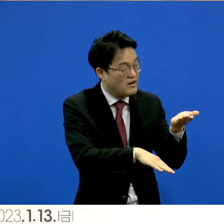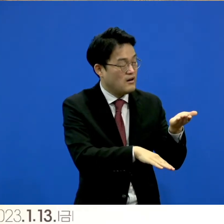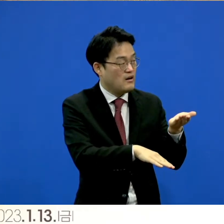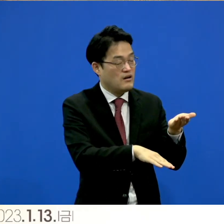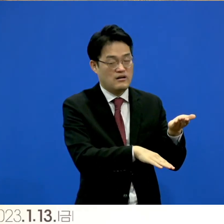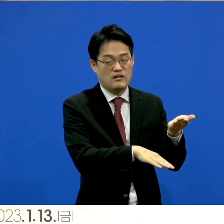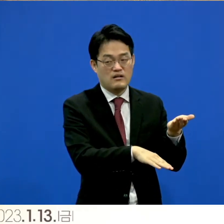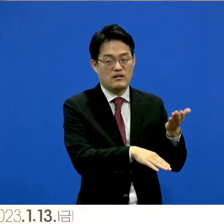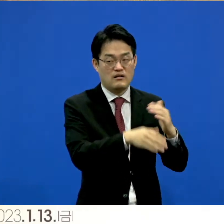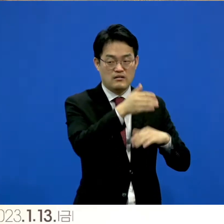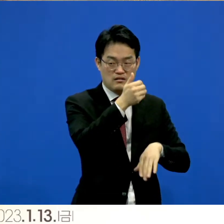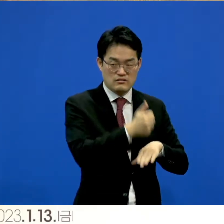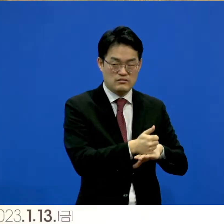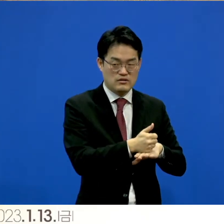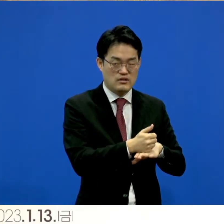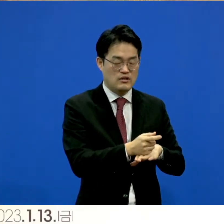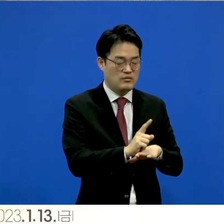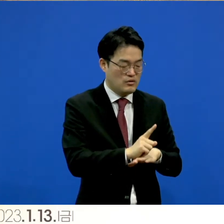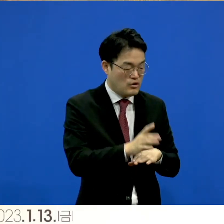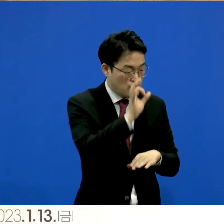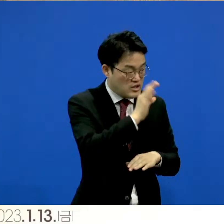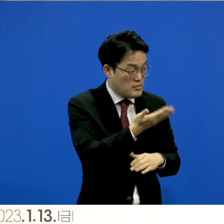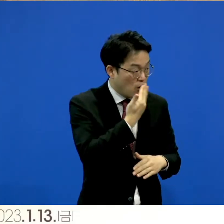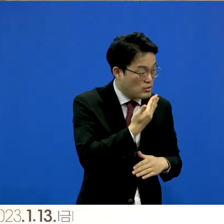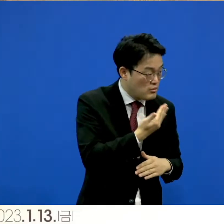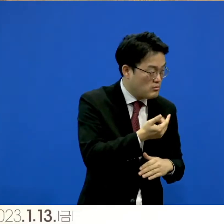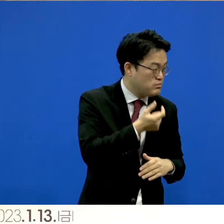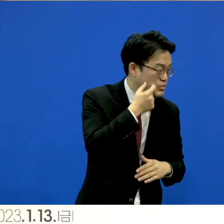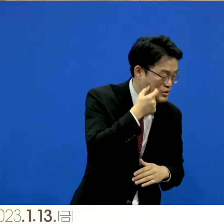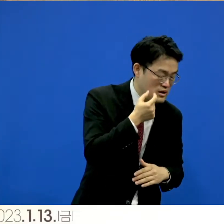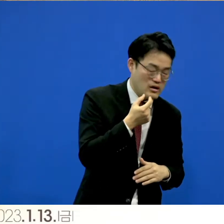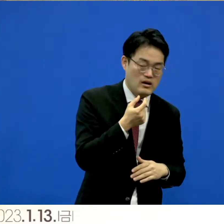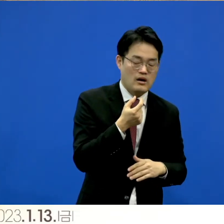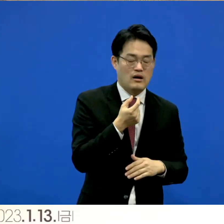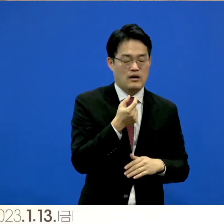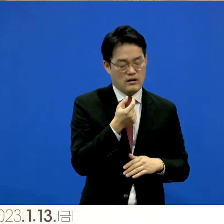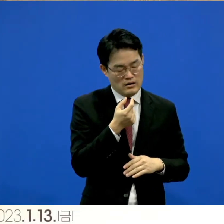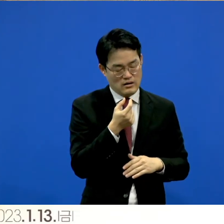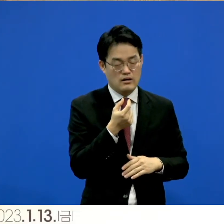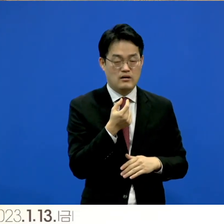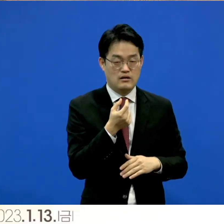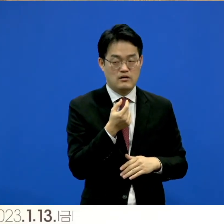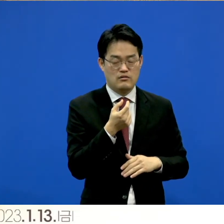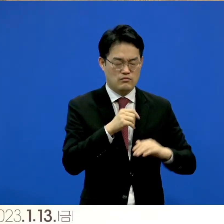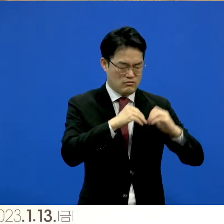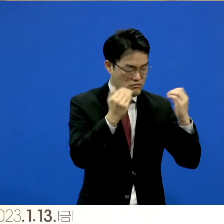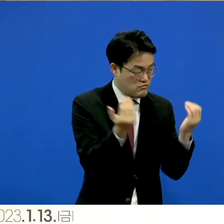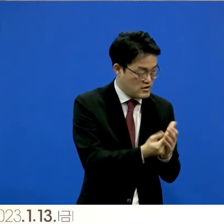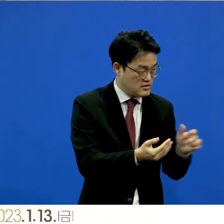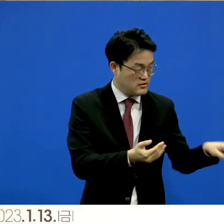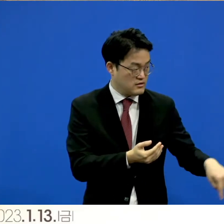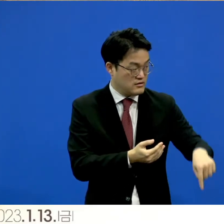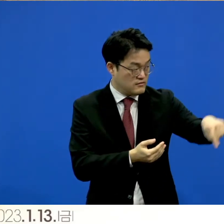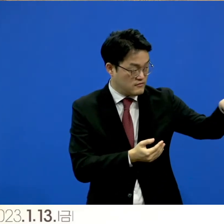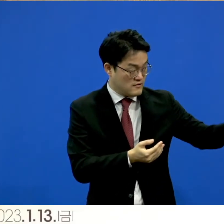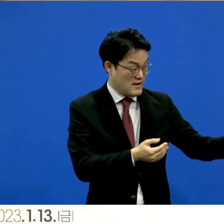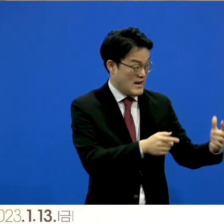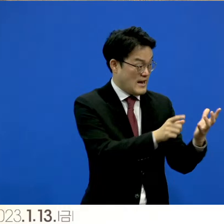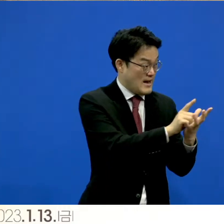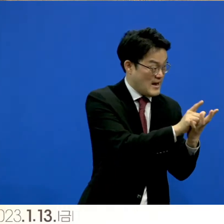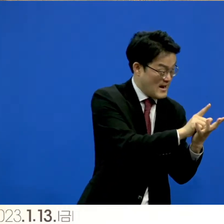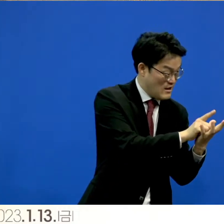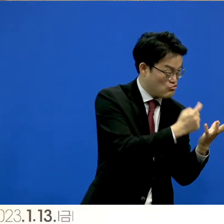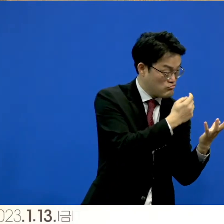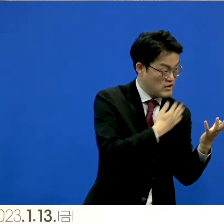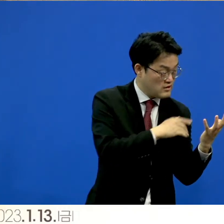나중에 돼지 우리에까지 밀린 것입니다. 철저히 인간 사회로부터 배제당한 삶이 돼지 우리였습니다.